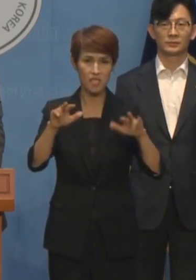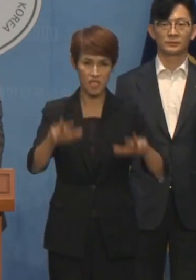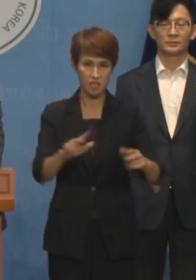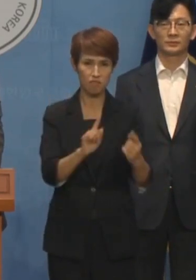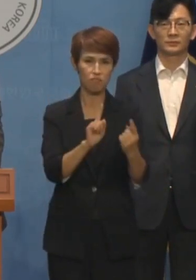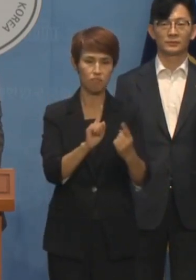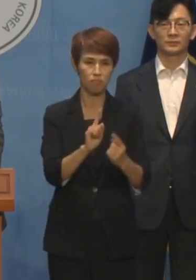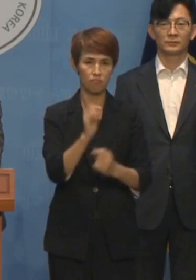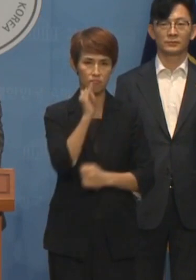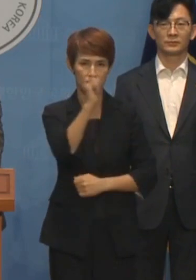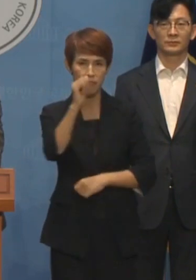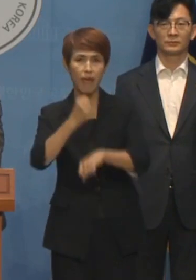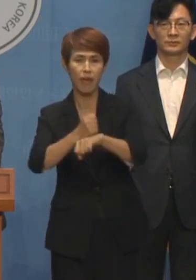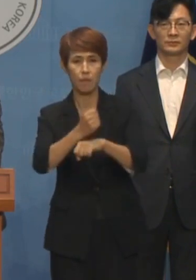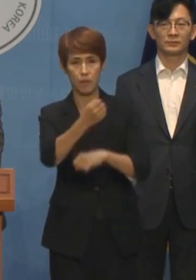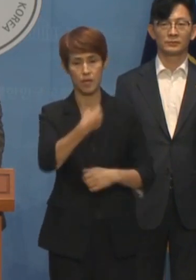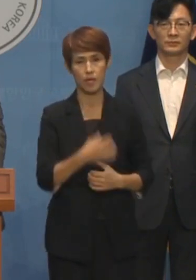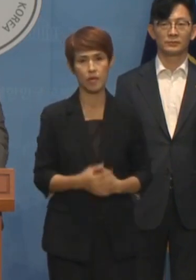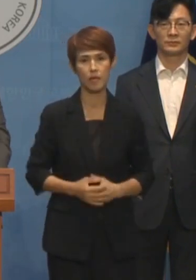합니다.